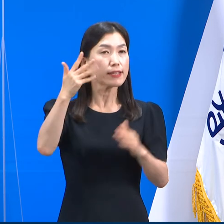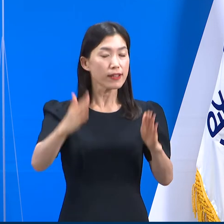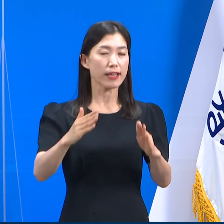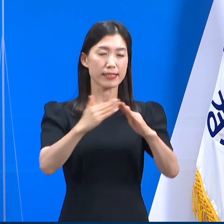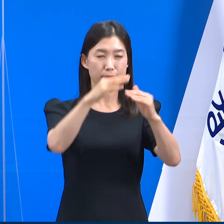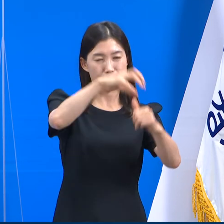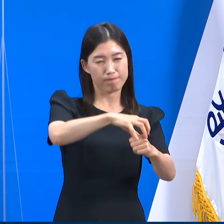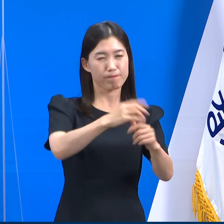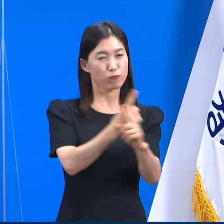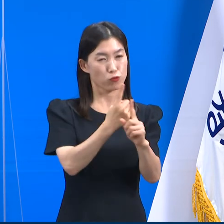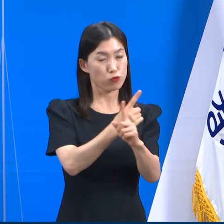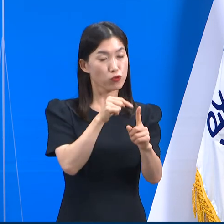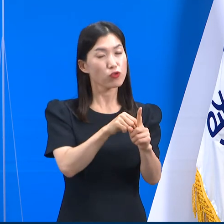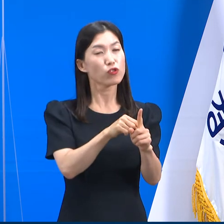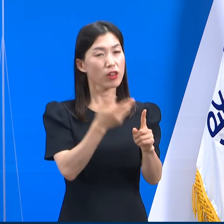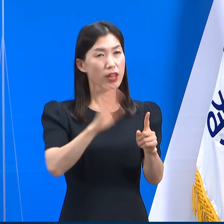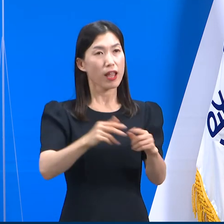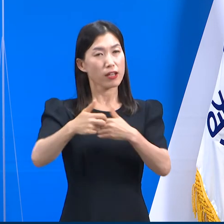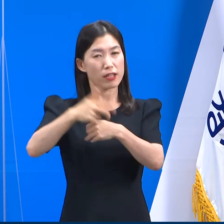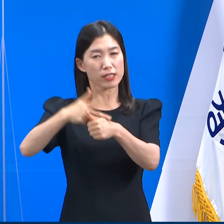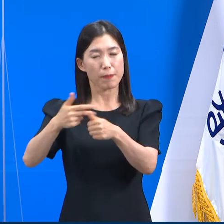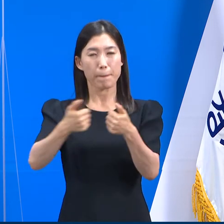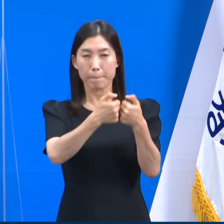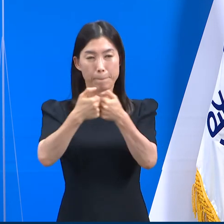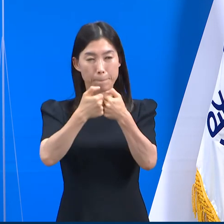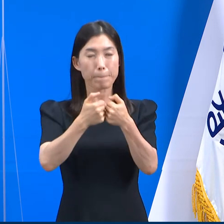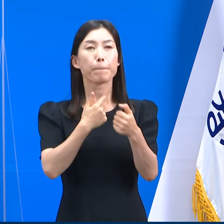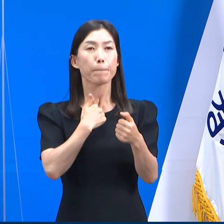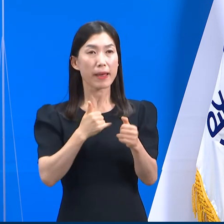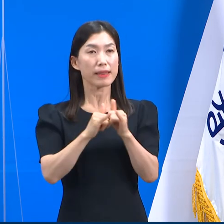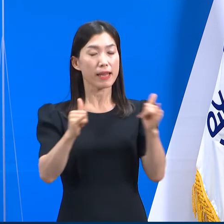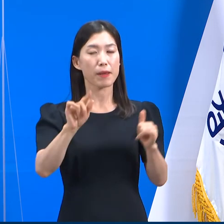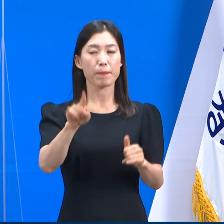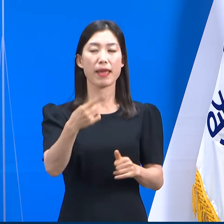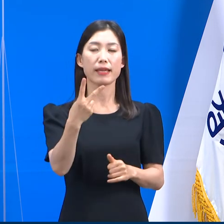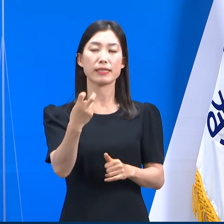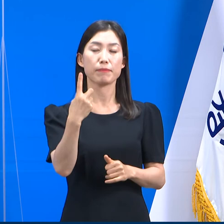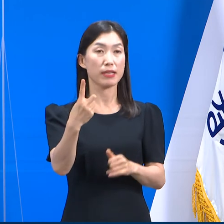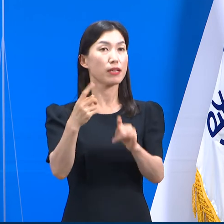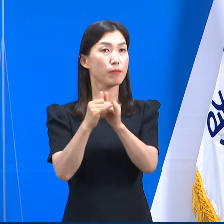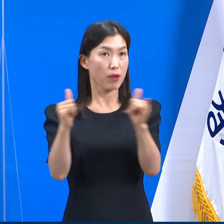중 의료진의 상담 및 진료 건수는 123건이었습니다.